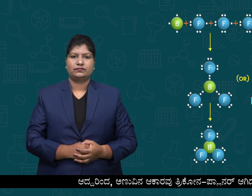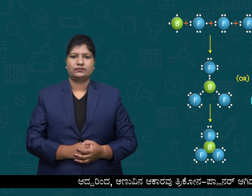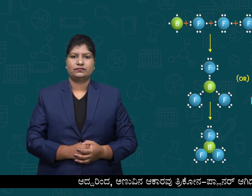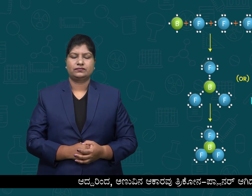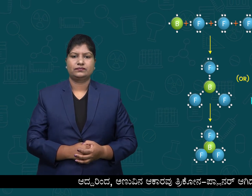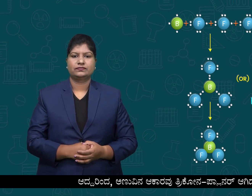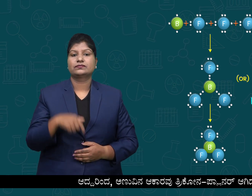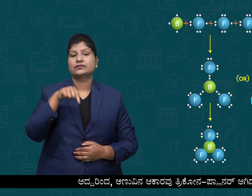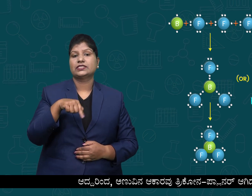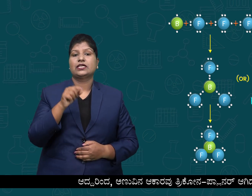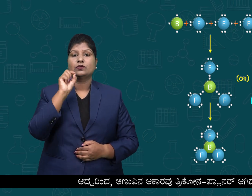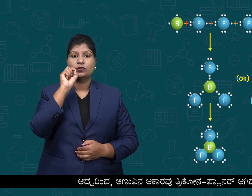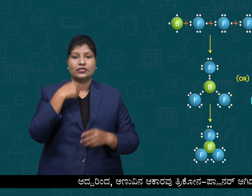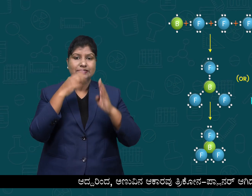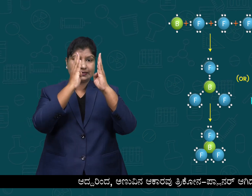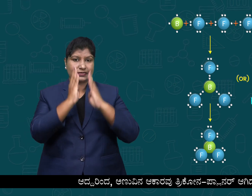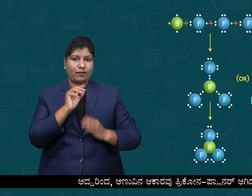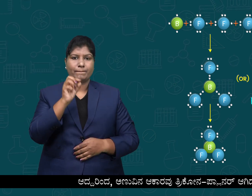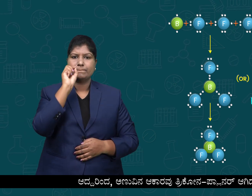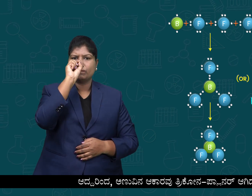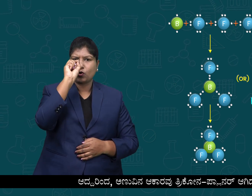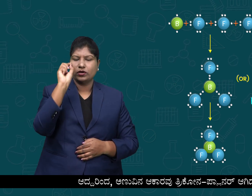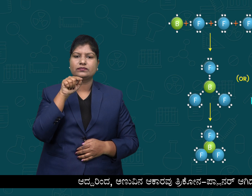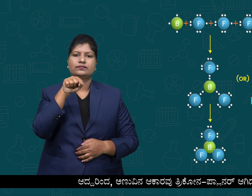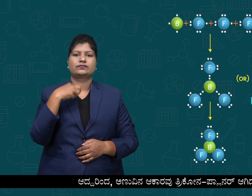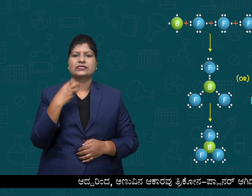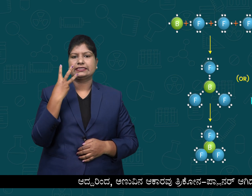ಆದ್ದರಿಂದ ಅಣುವಿನ ಆಕಾರವು ತ್ರಿಕೋನ ಪ್ಲಾನರ್ ಆಗಿದೆ.